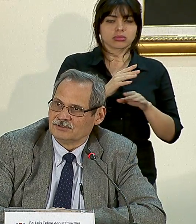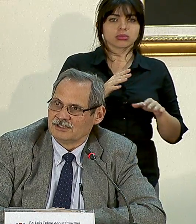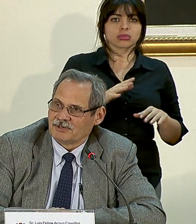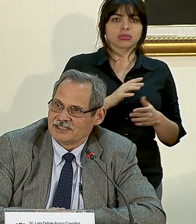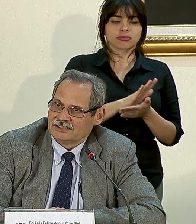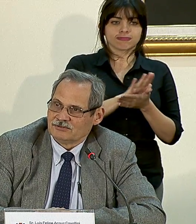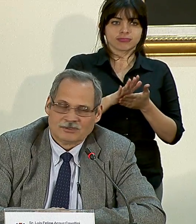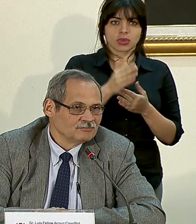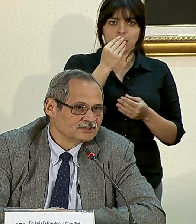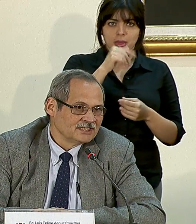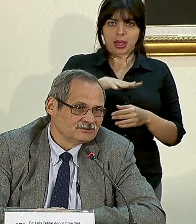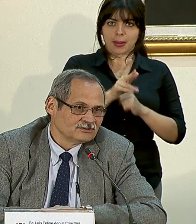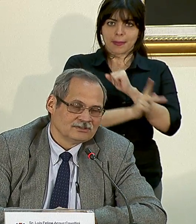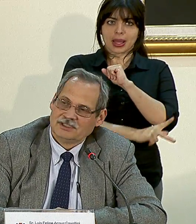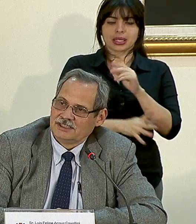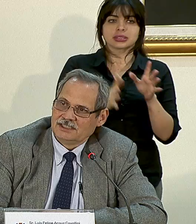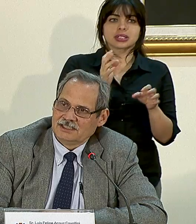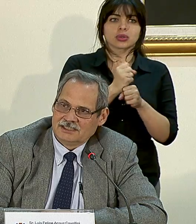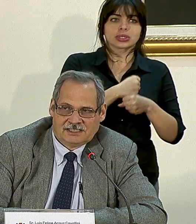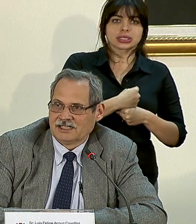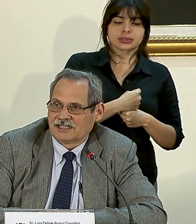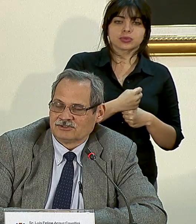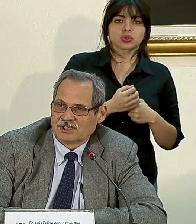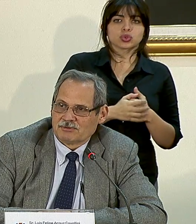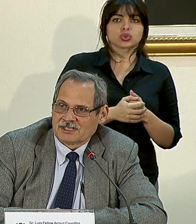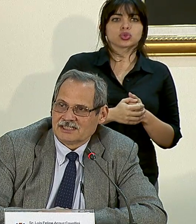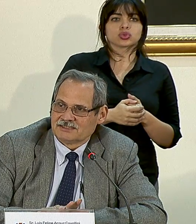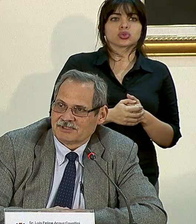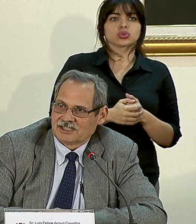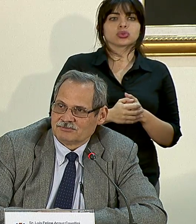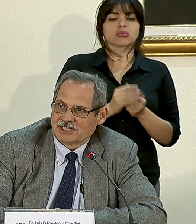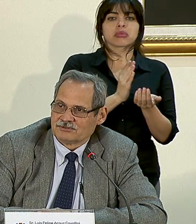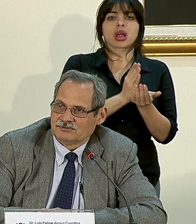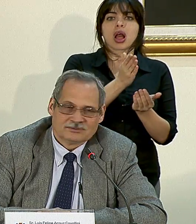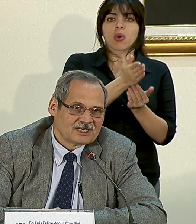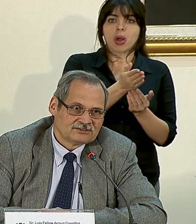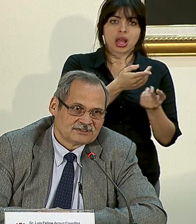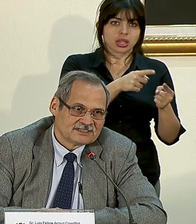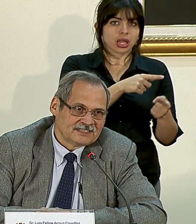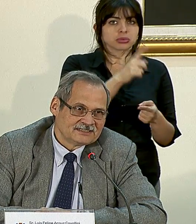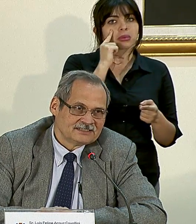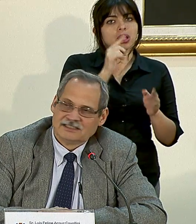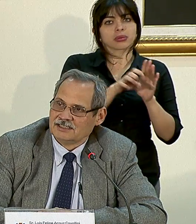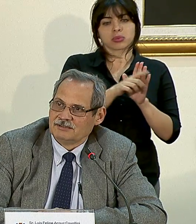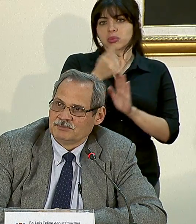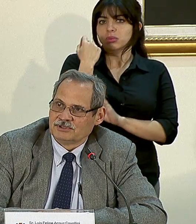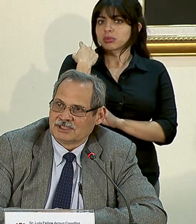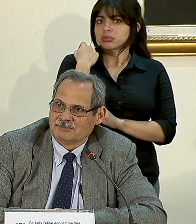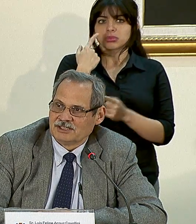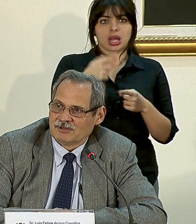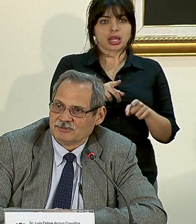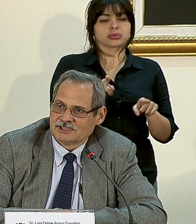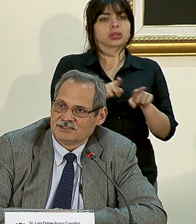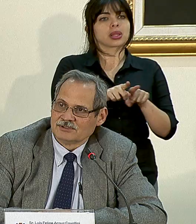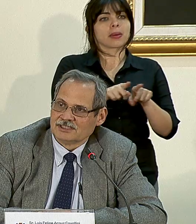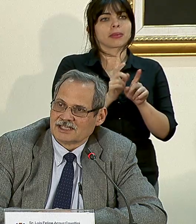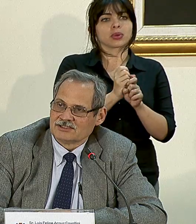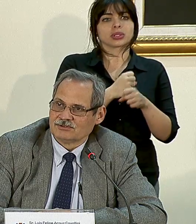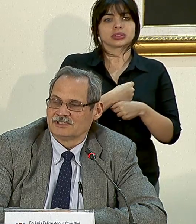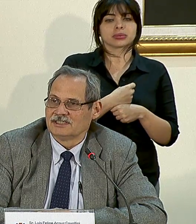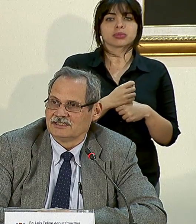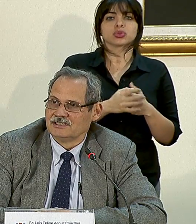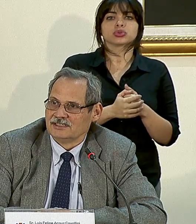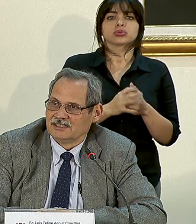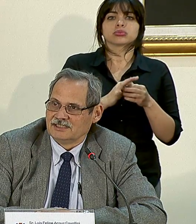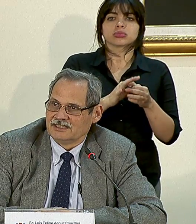fitosanitario del país. Lo hemos hecho en el caso de aguacate, para nombrar un caso reciente, pero también lo hemos hecho en el